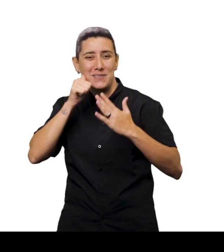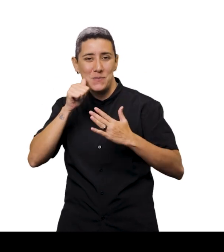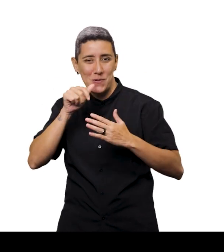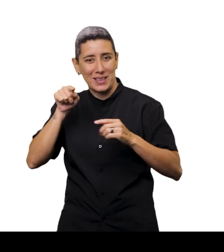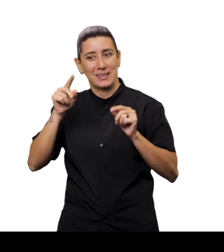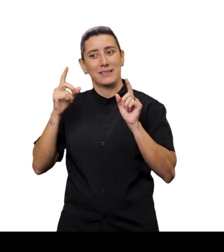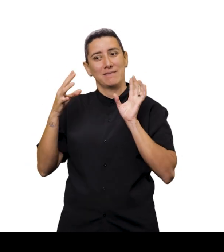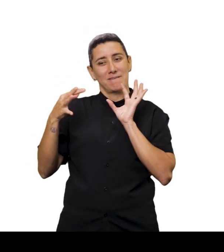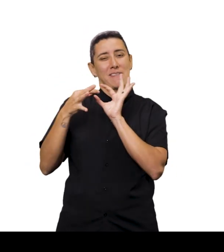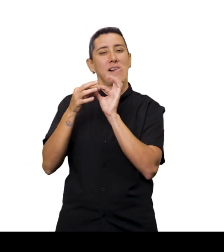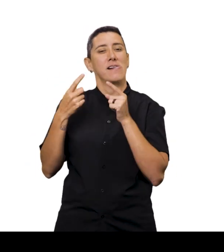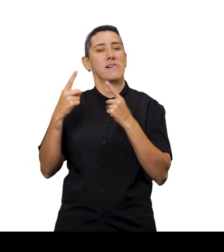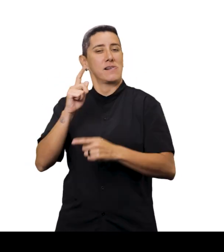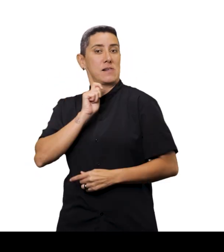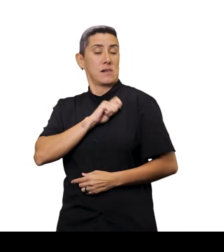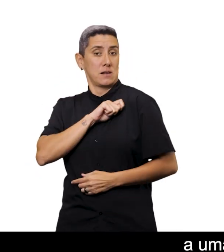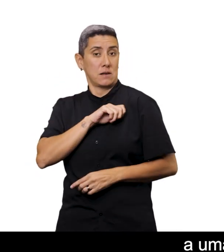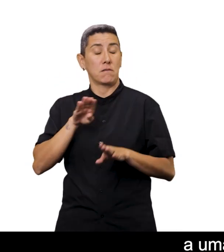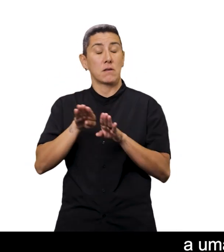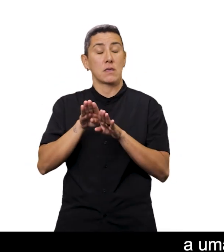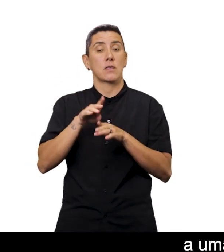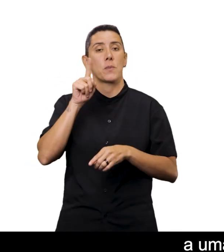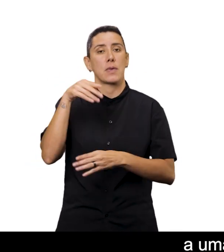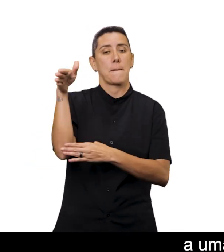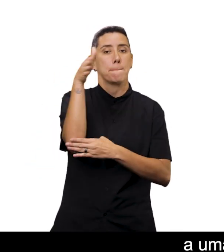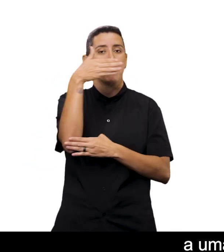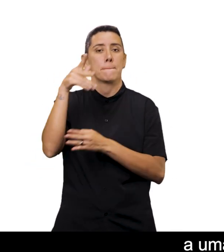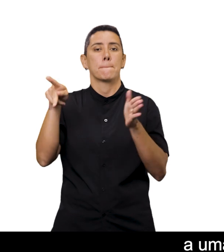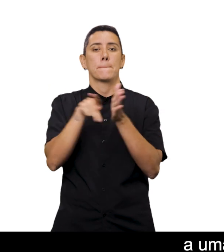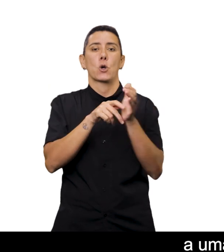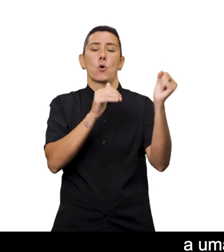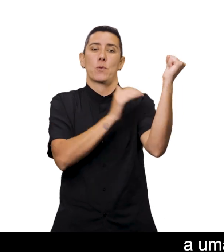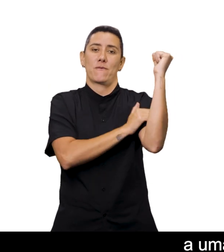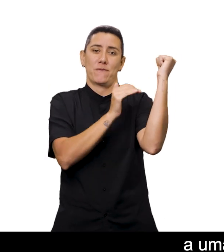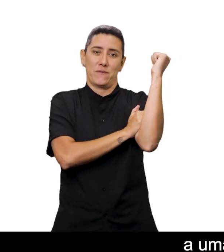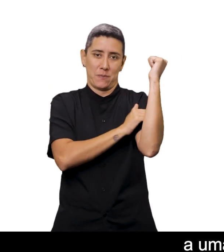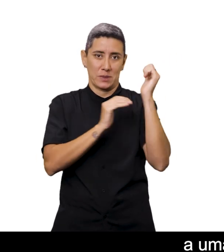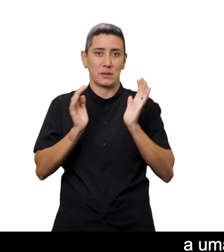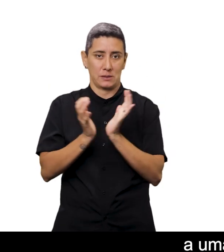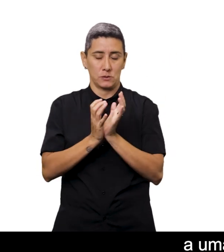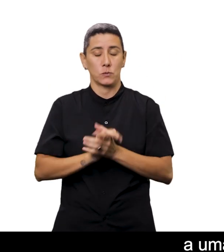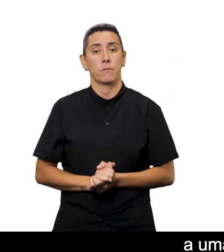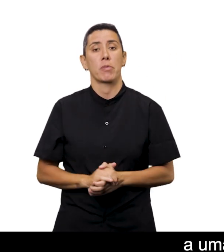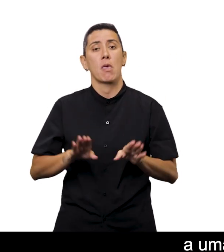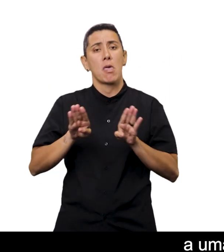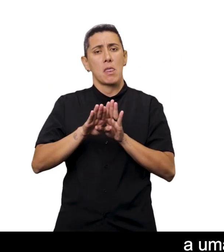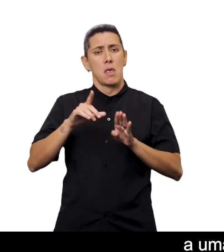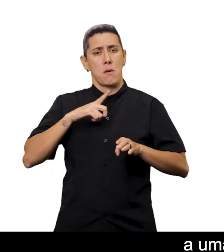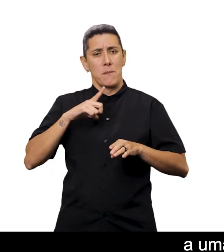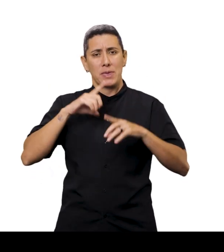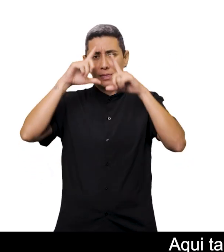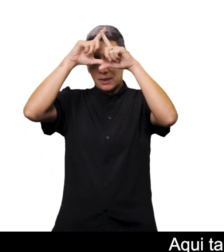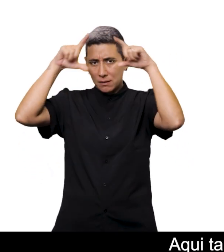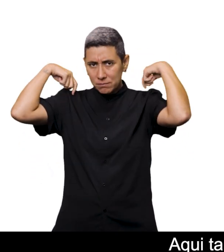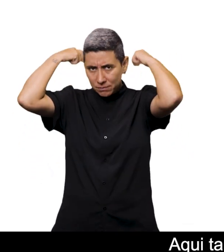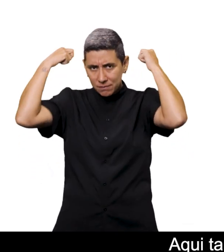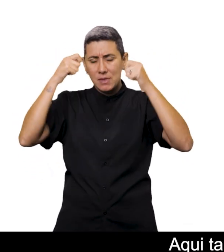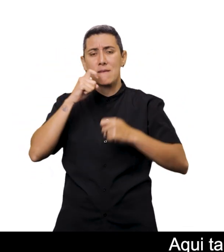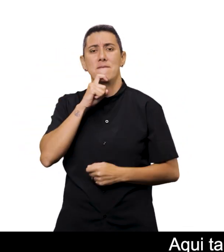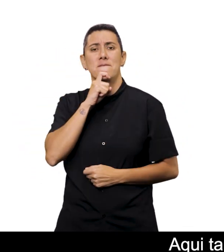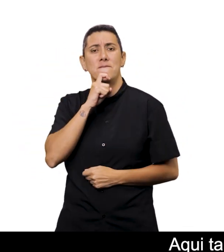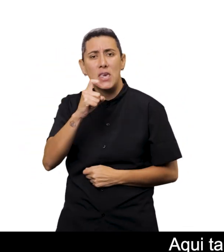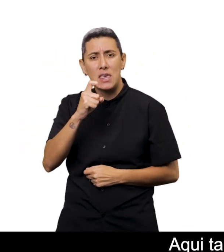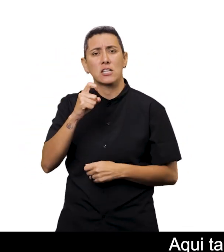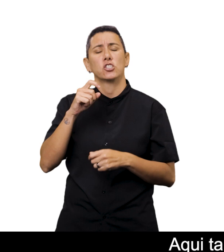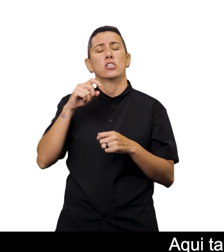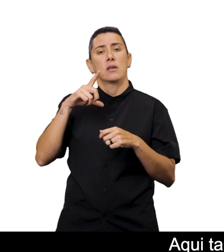Mulheres, comemorado em março, a uma das principais bandeiras políticas das lutas feministas. Aqui também